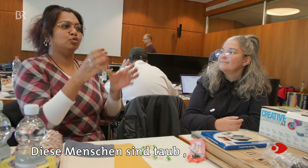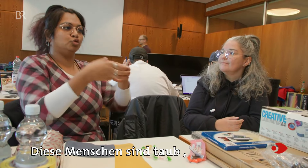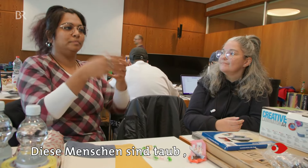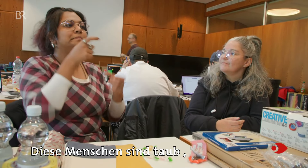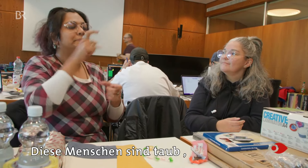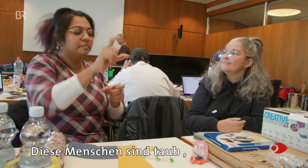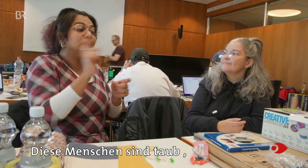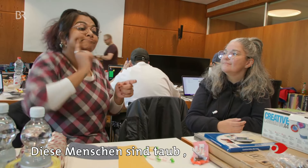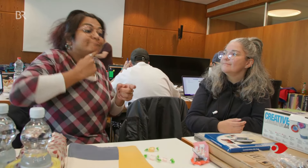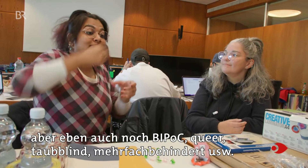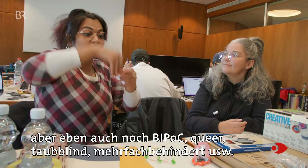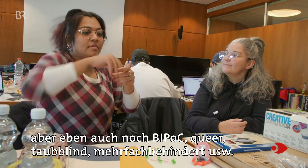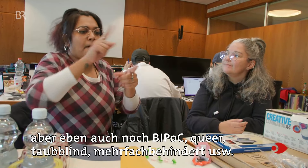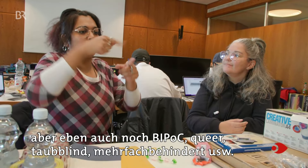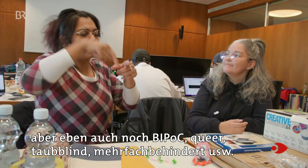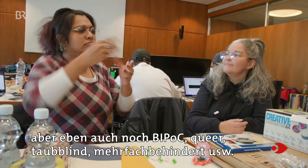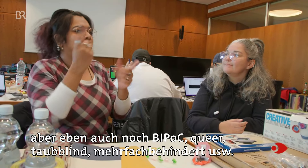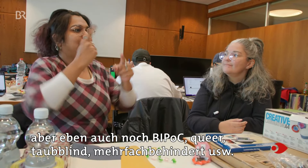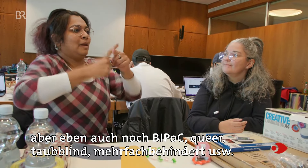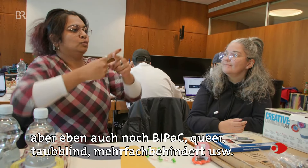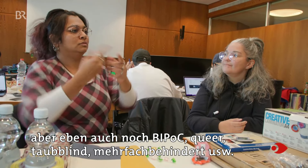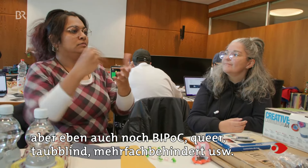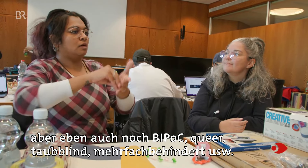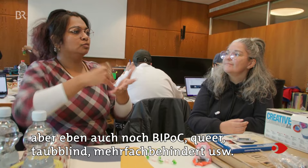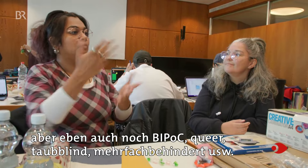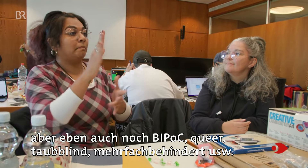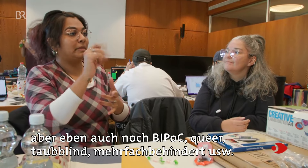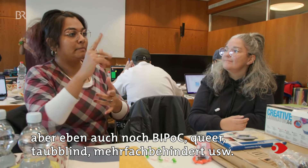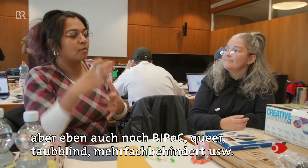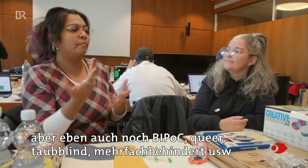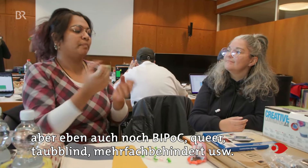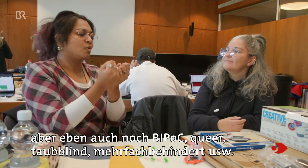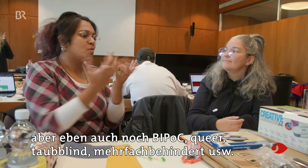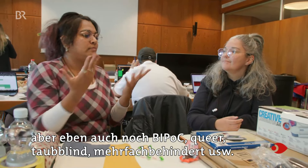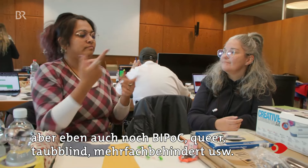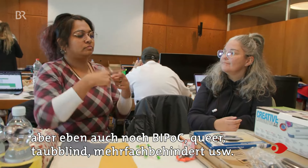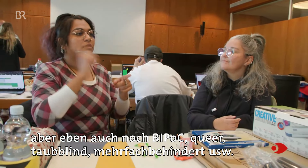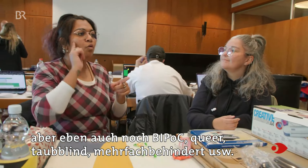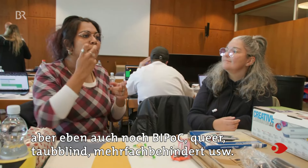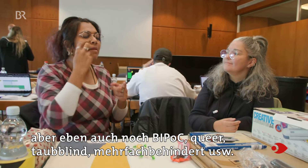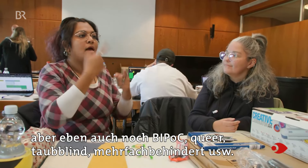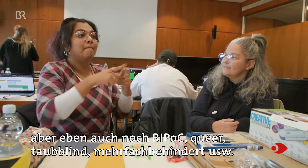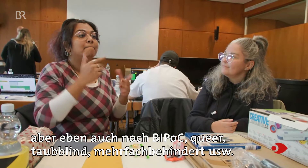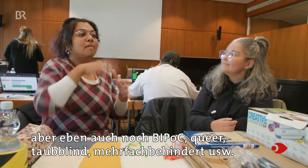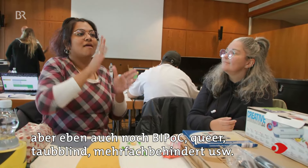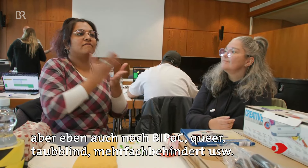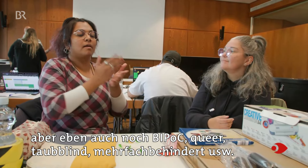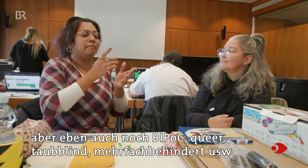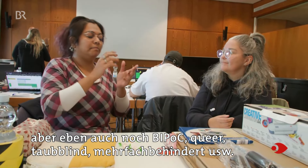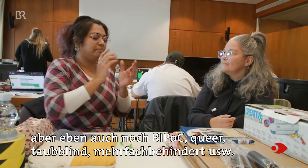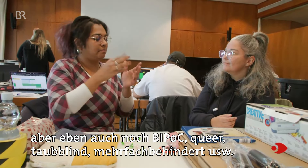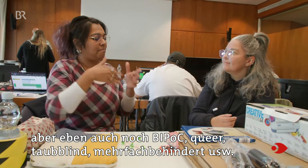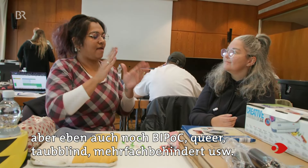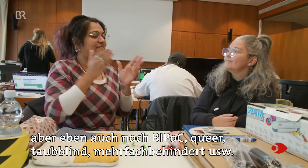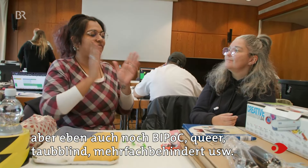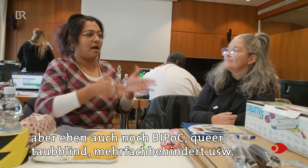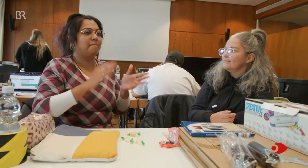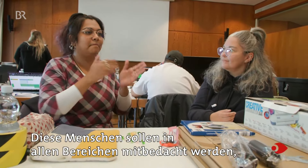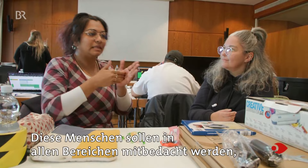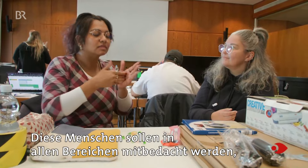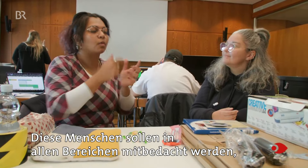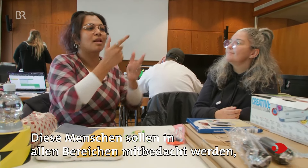Diese Menschen sind taub, aber eben auch noch BIPOC, queer, taubblind, mehrfach behindert und so